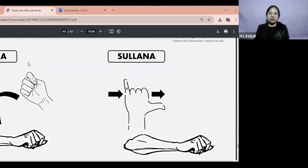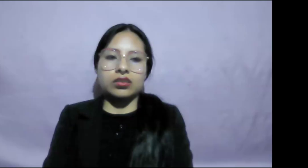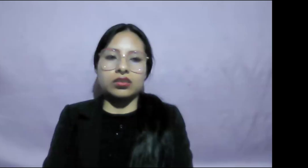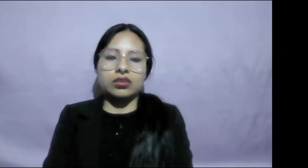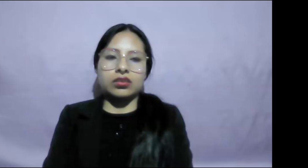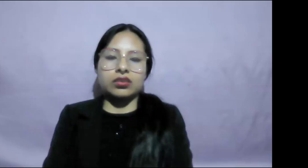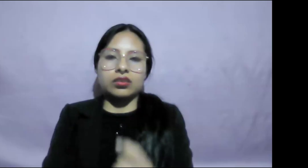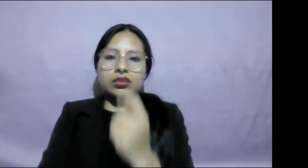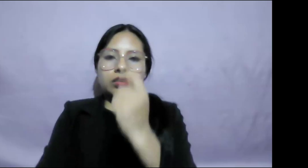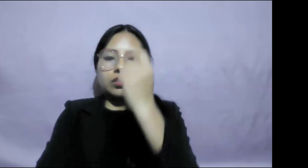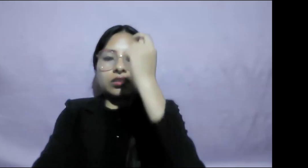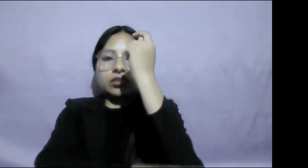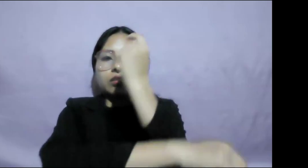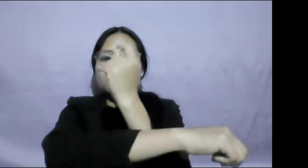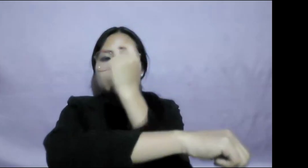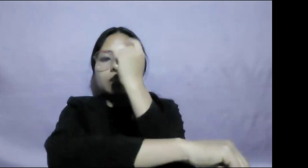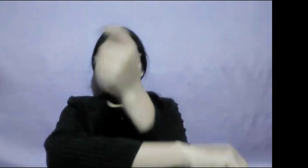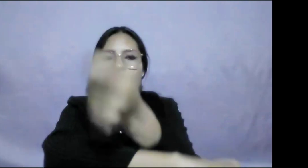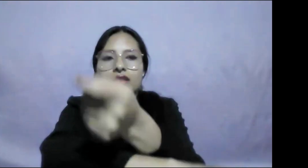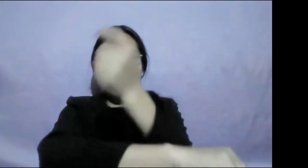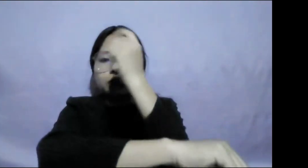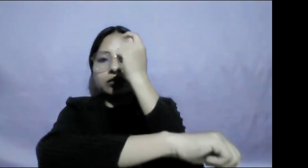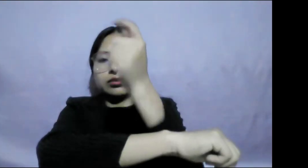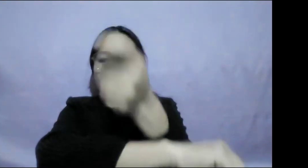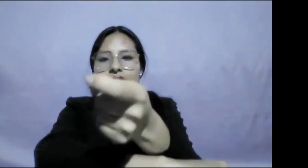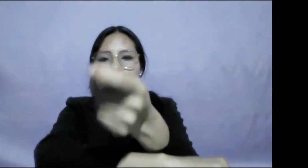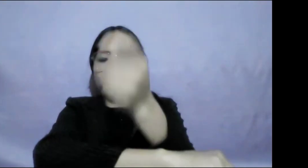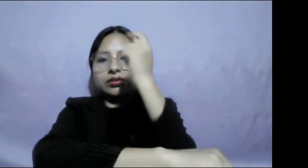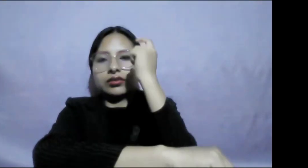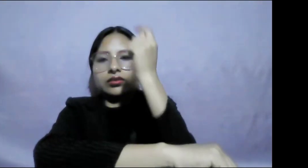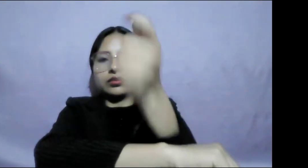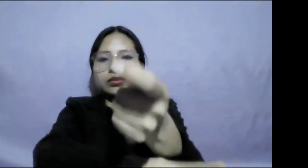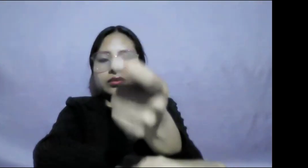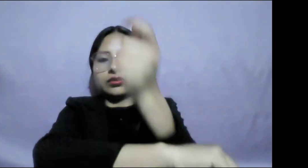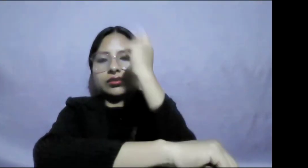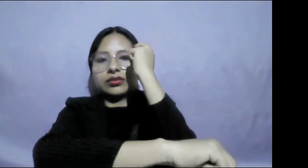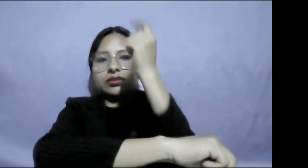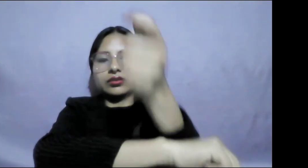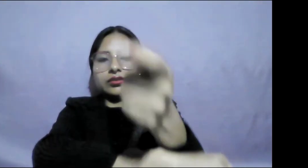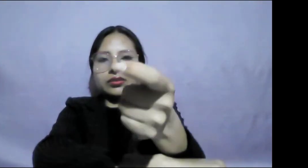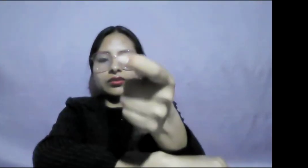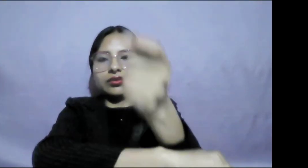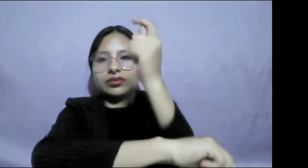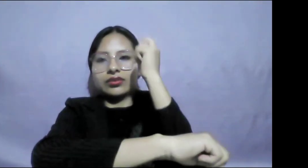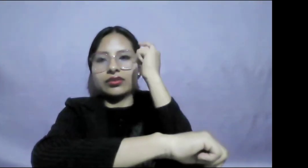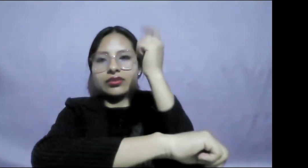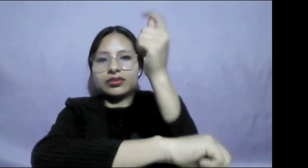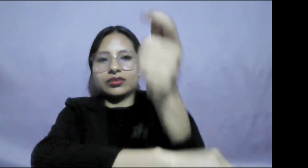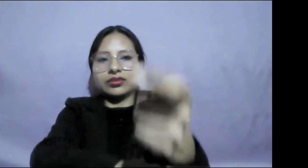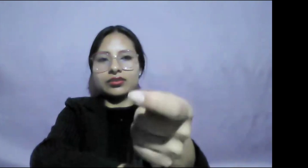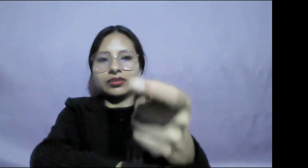no la refinería de talara configuramos la letra T y por eso es que hacemos como